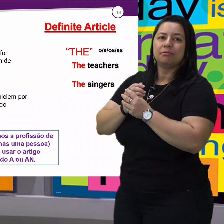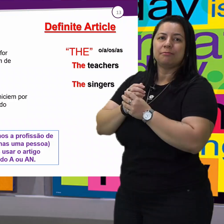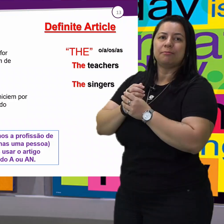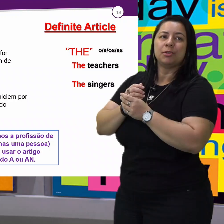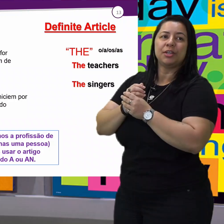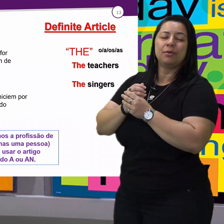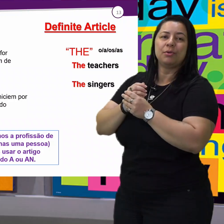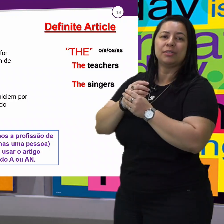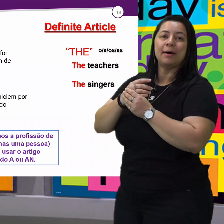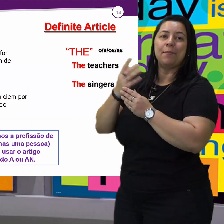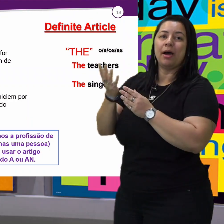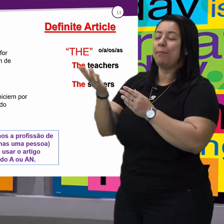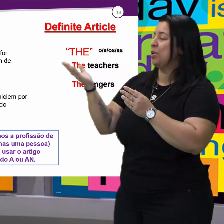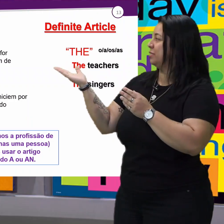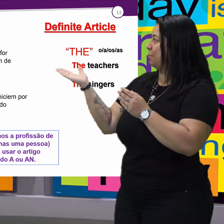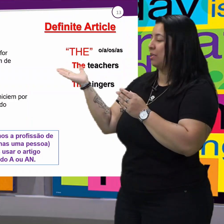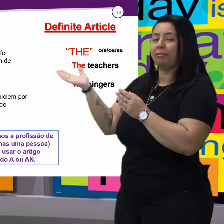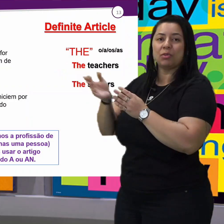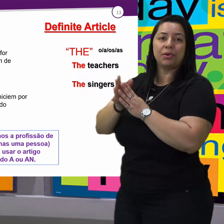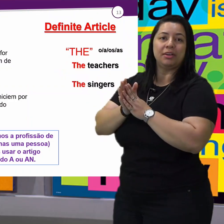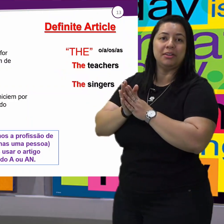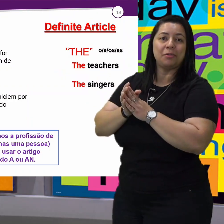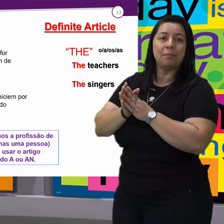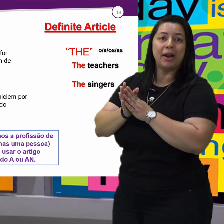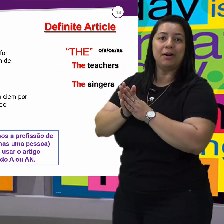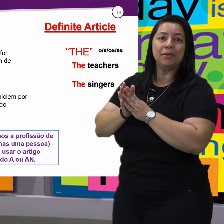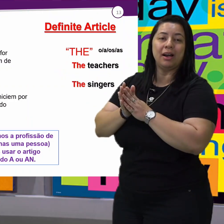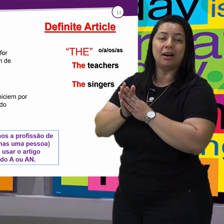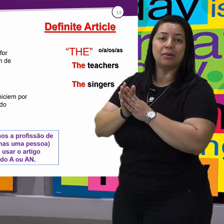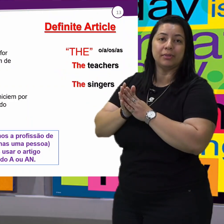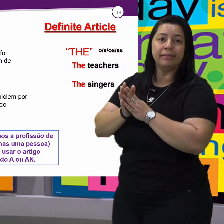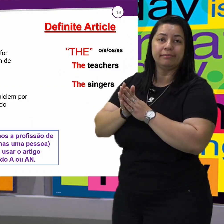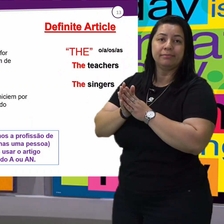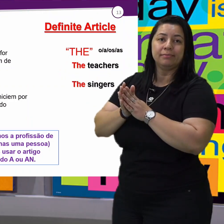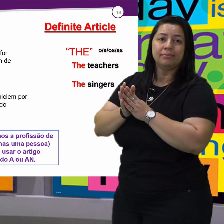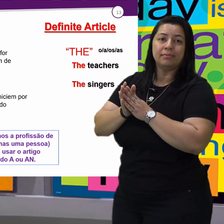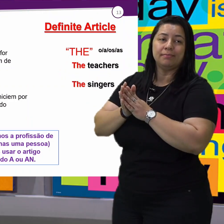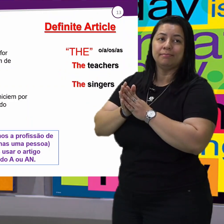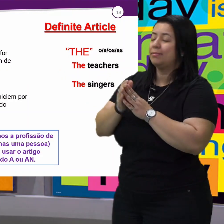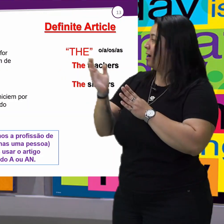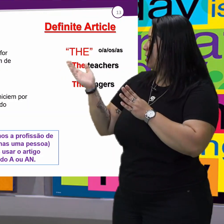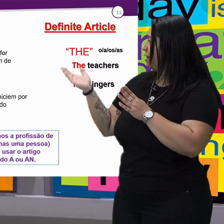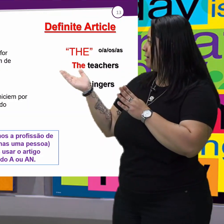The car, você o carro. Usa, por exemplo, ela falou que queria comprar um carro, né?